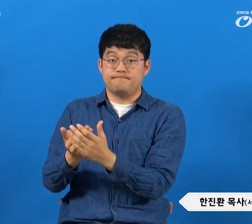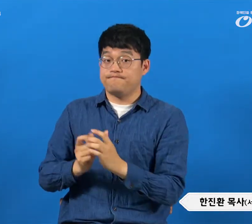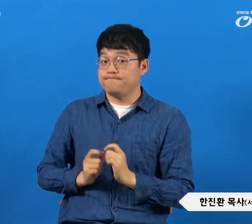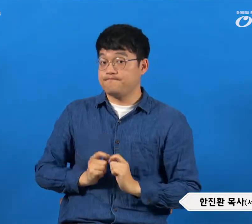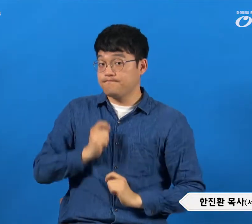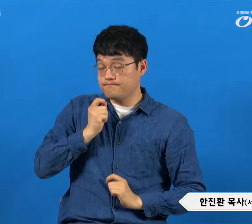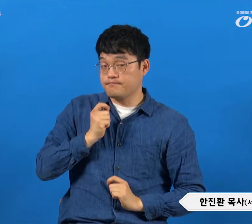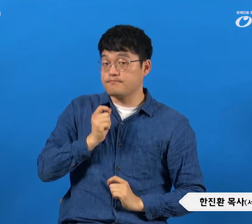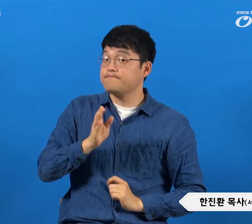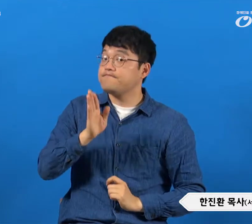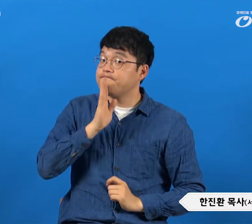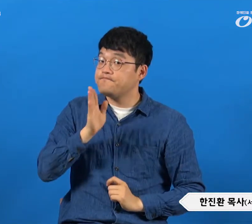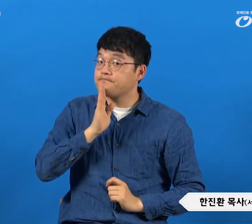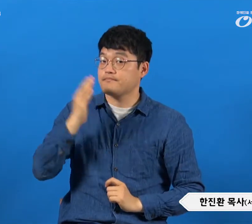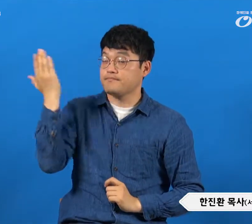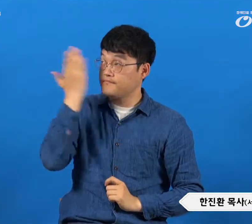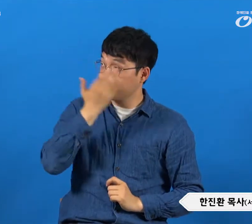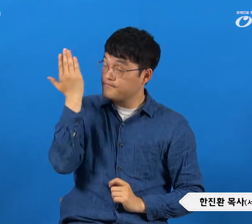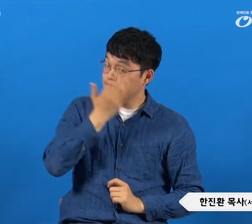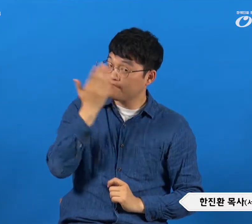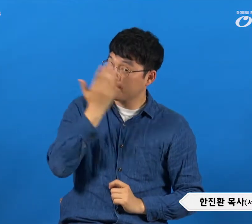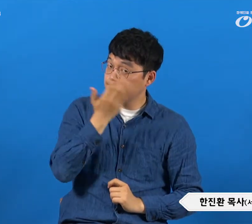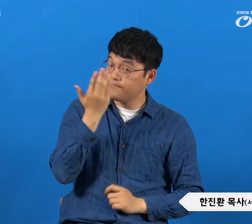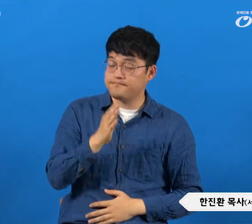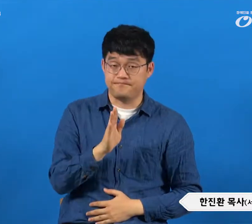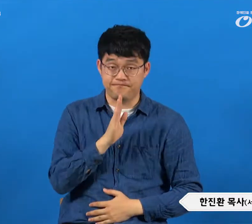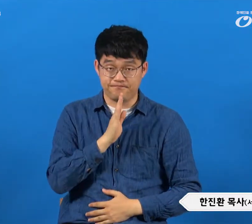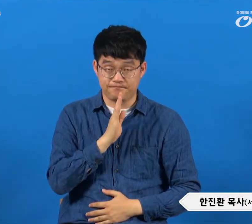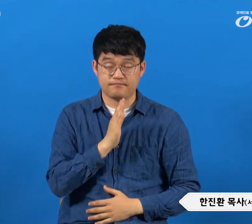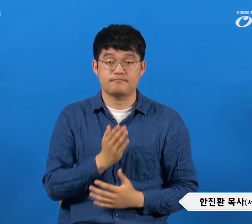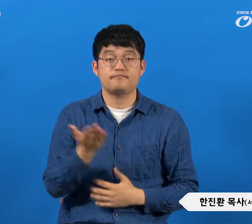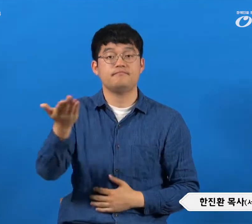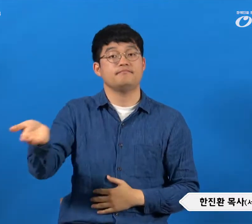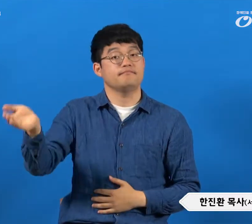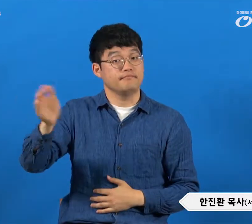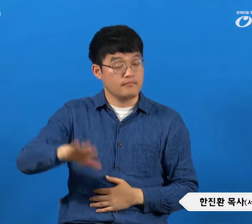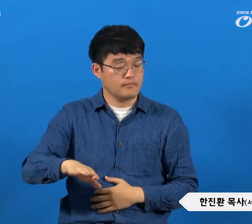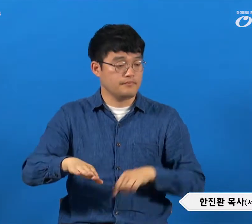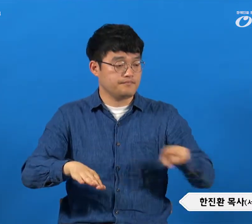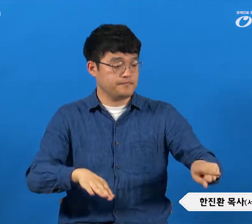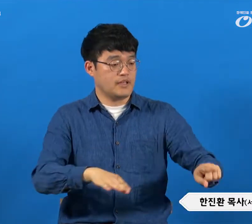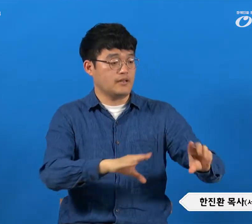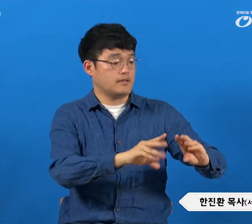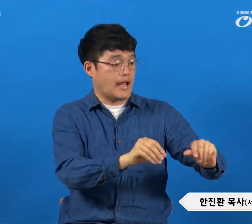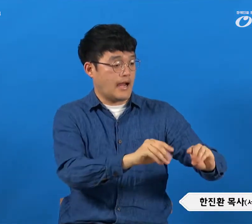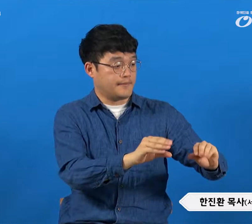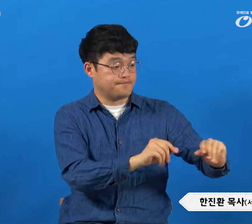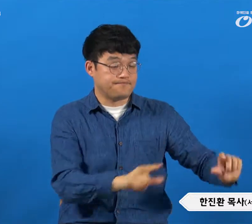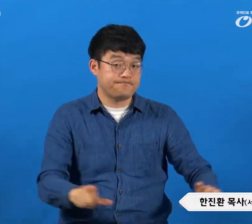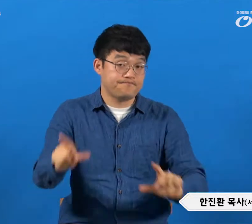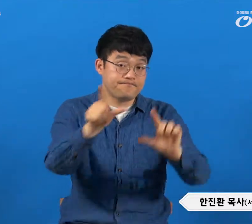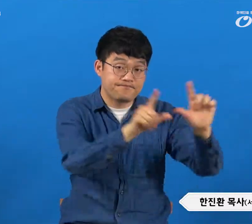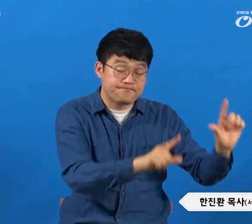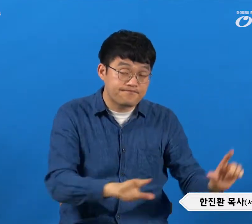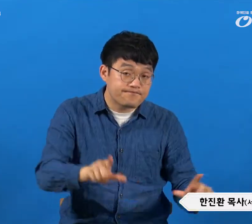완벽하게 어렵겠지요. 완벽하게 깨끗하겠지요. 그런데 이 지상에 있는